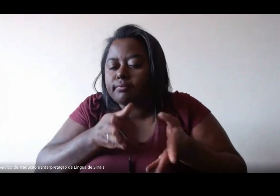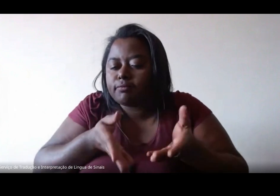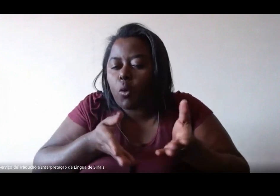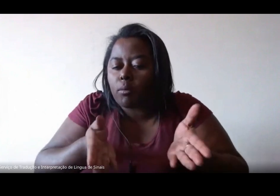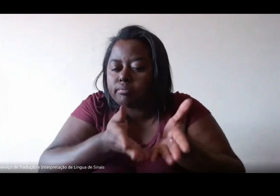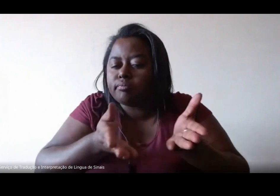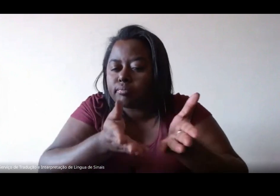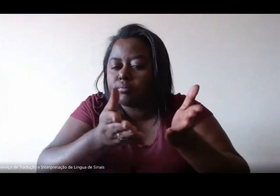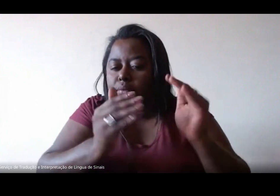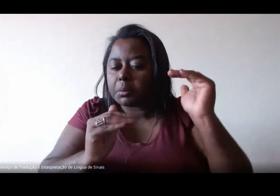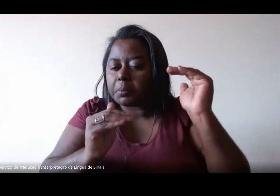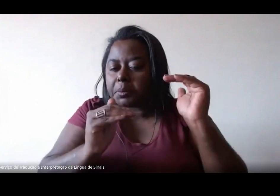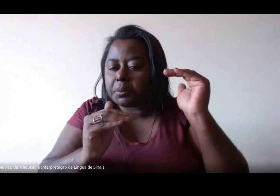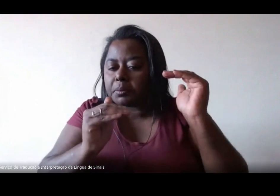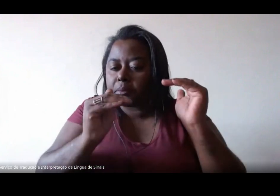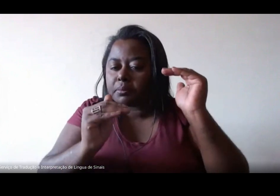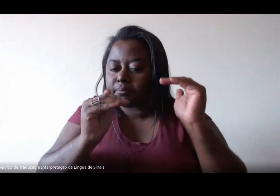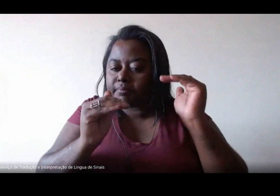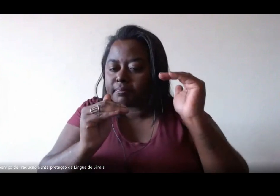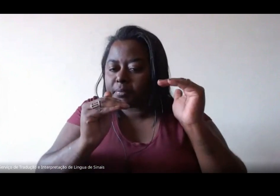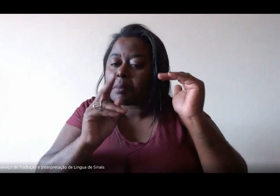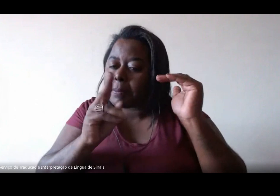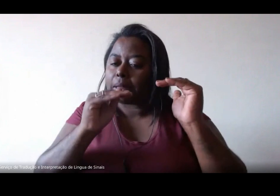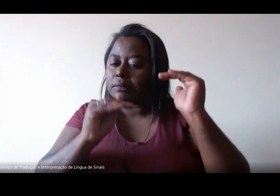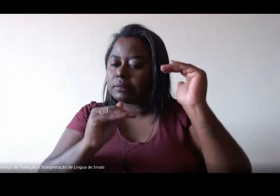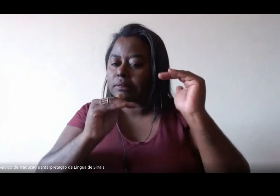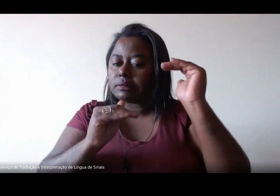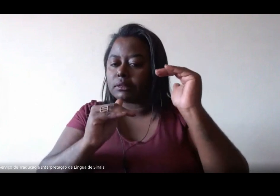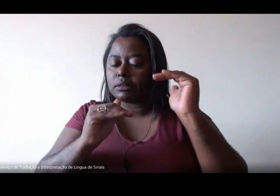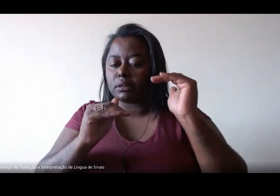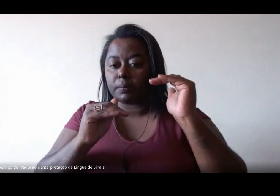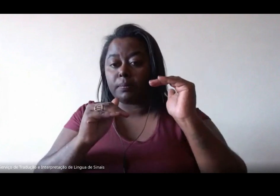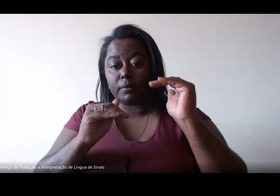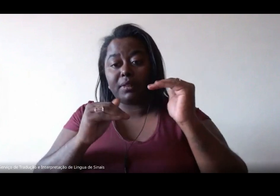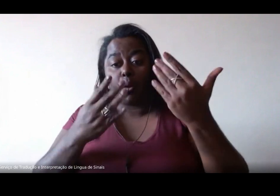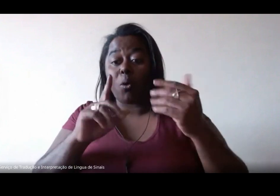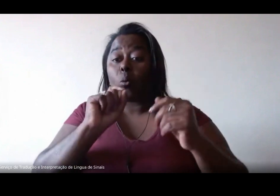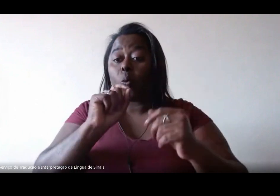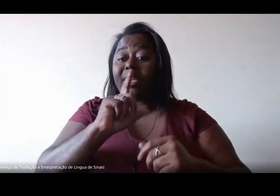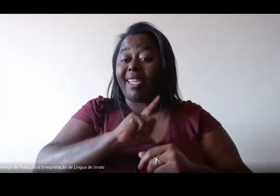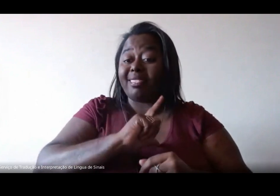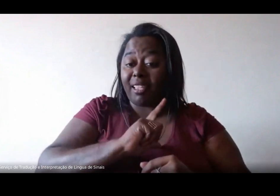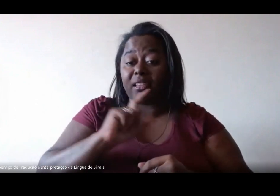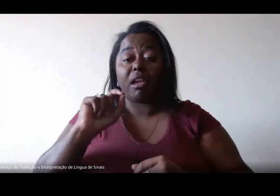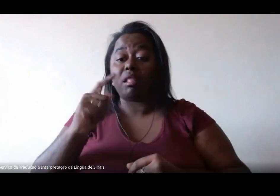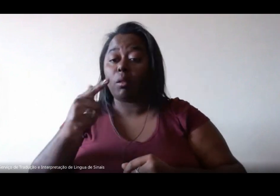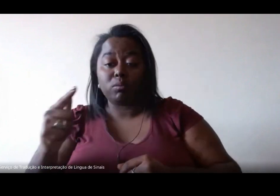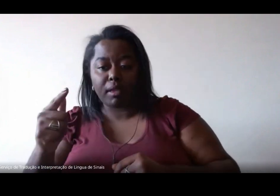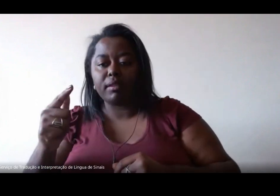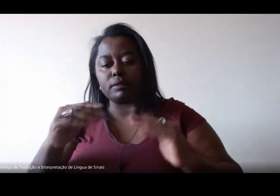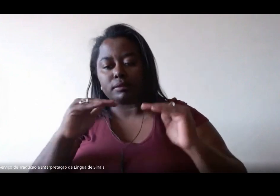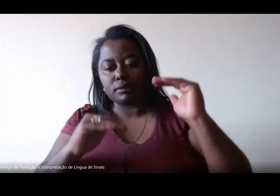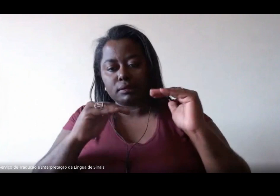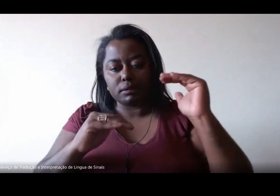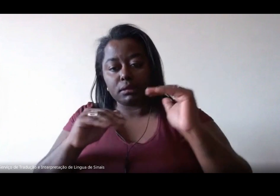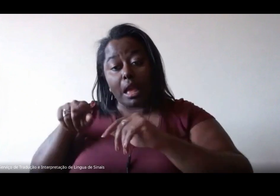assistencialismo mantém as relações de dependência entre aqueles que não têm com aqueles que têm.